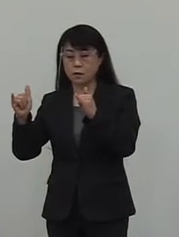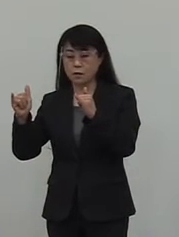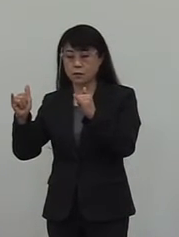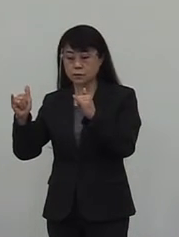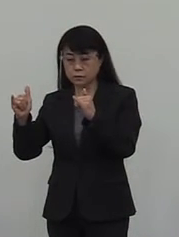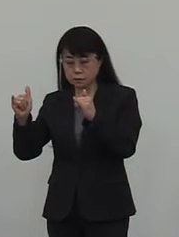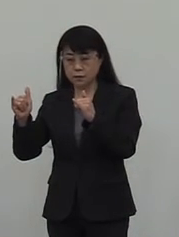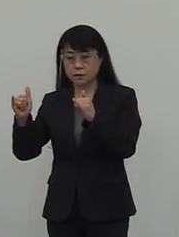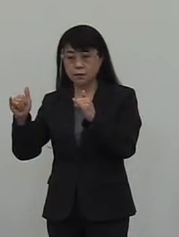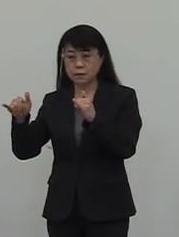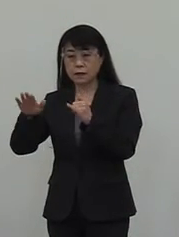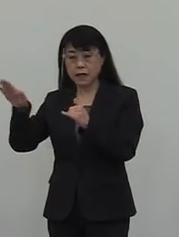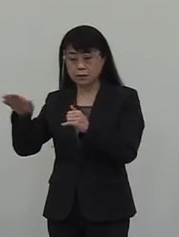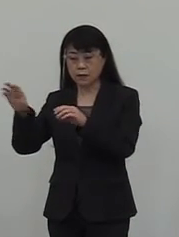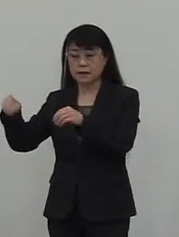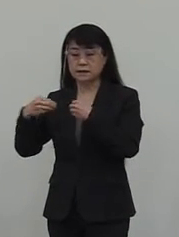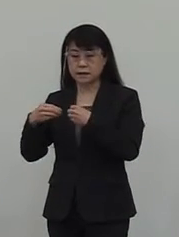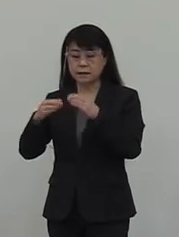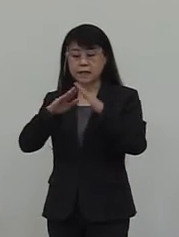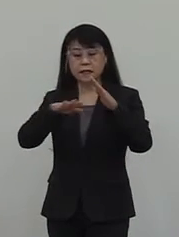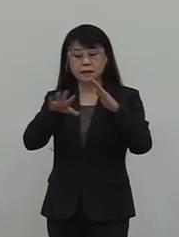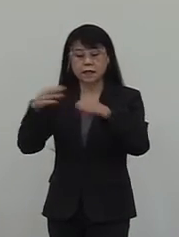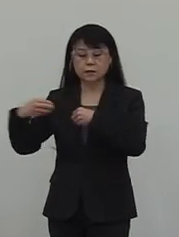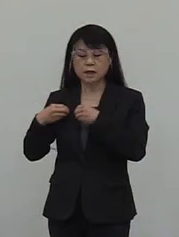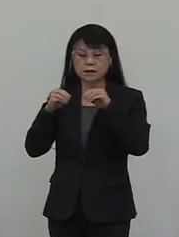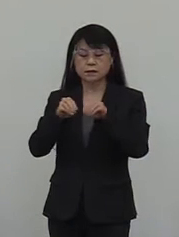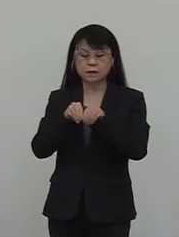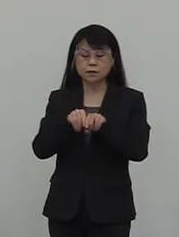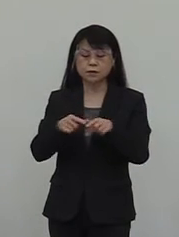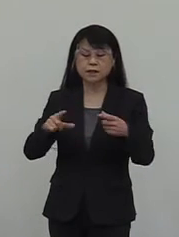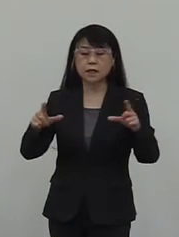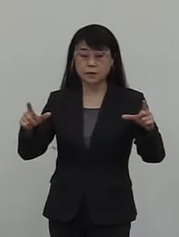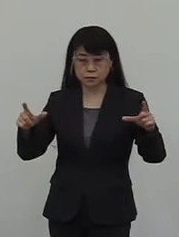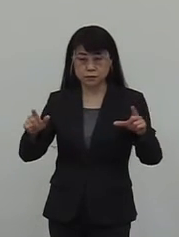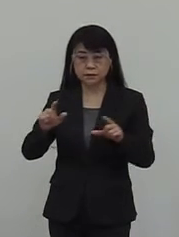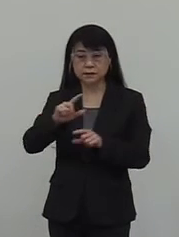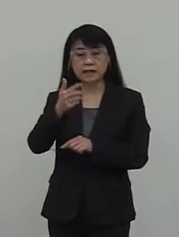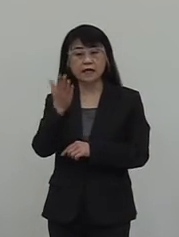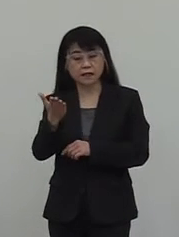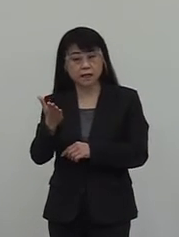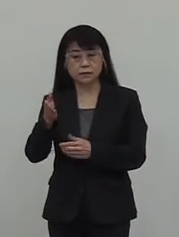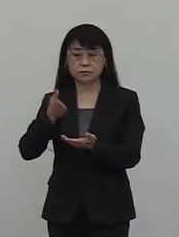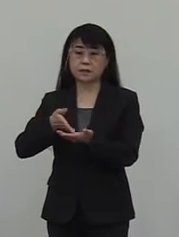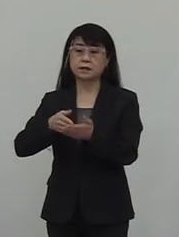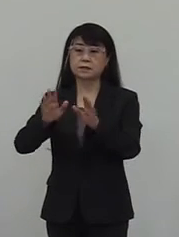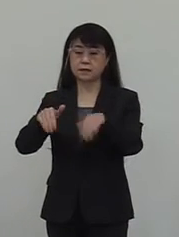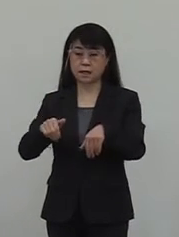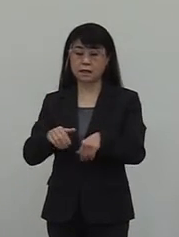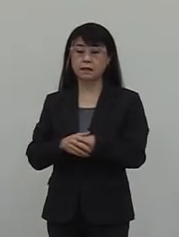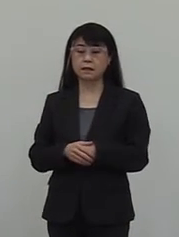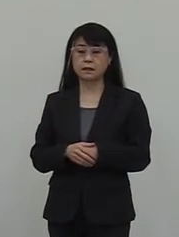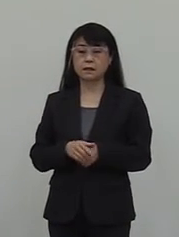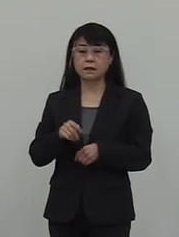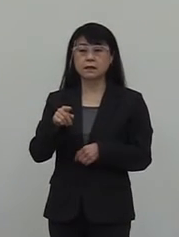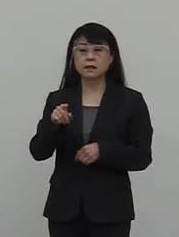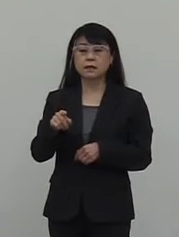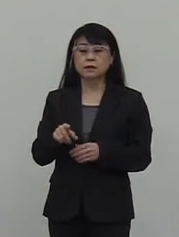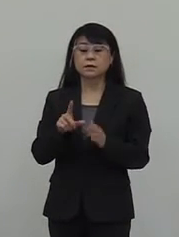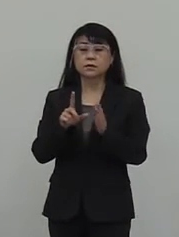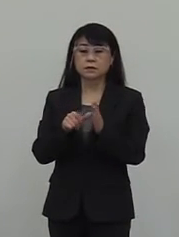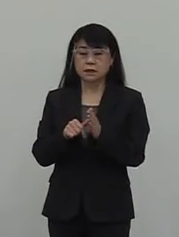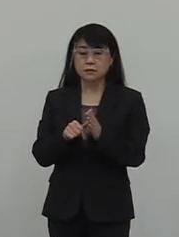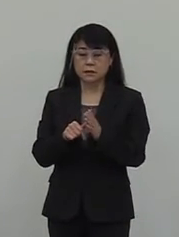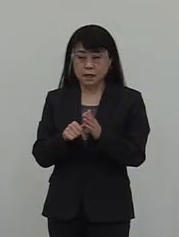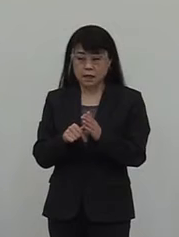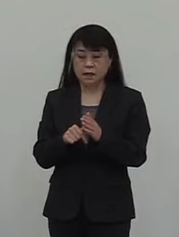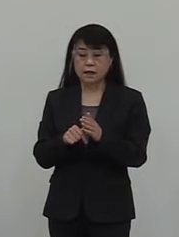ものが増えているんじゃないかというお話をさせていただきました。実はあの日が特異事例的にですね、非常にケ